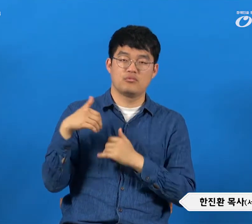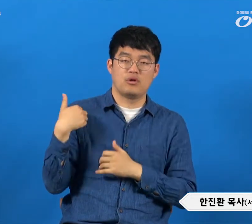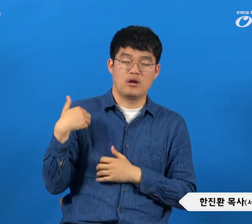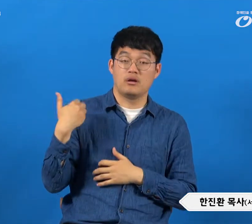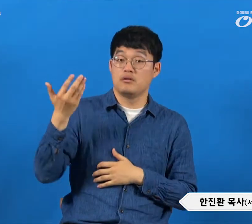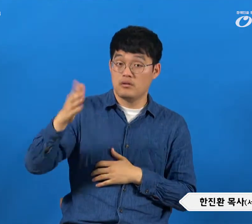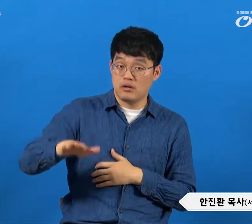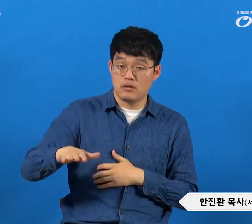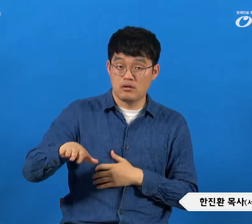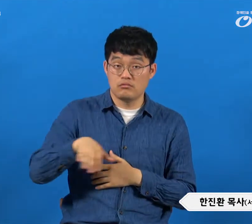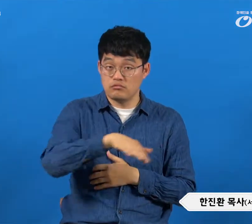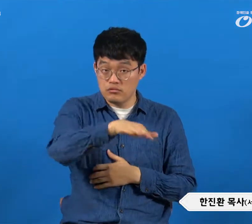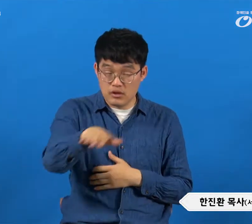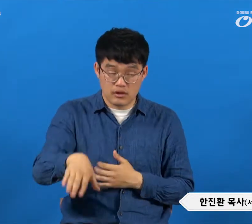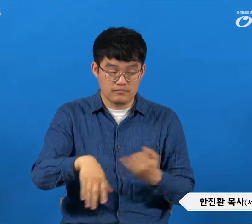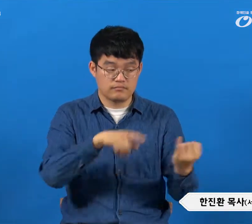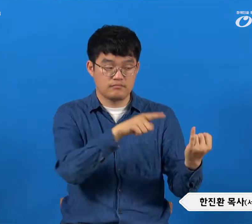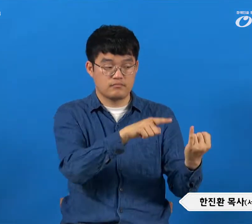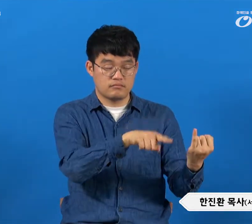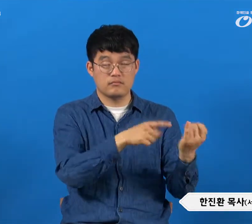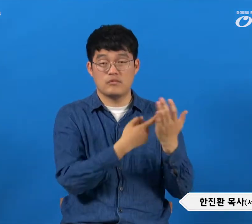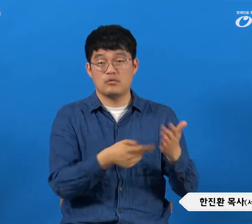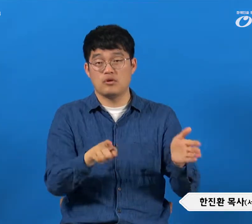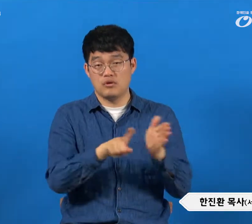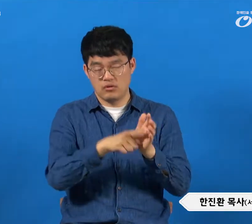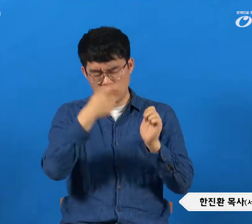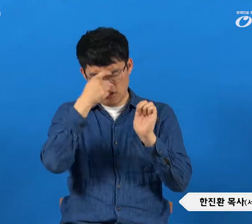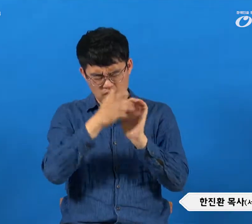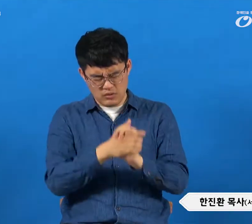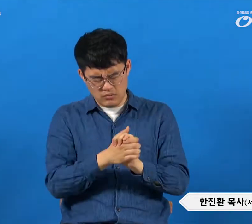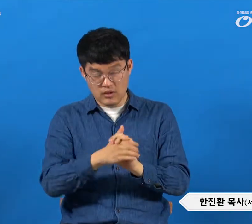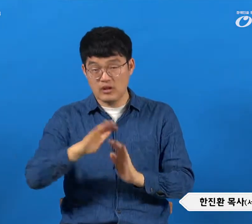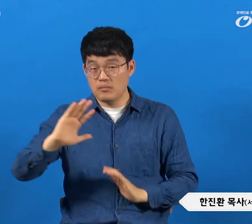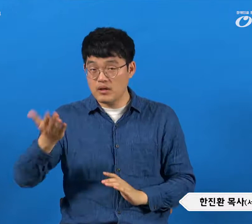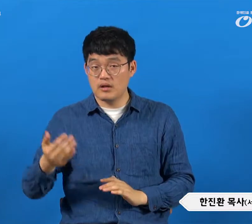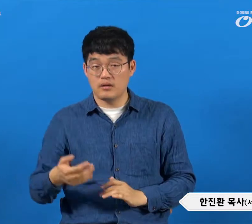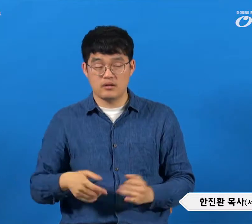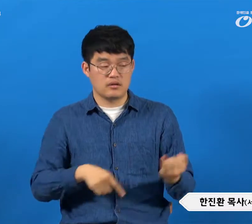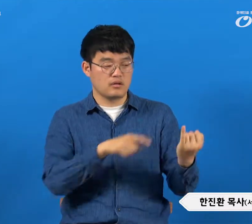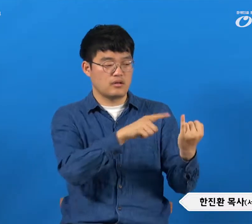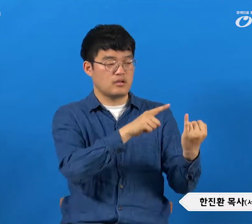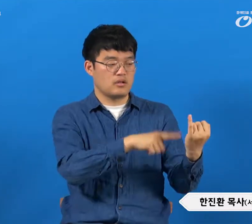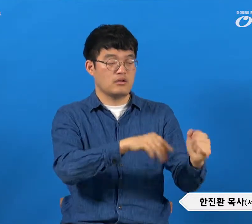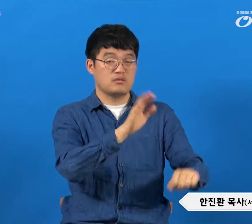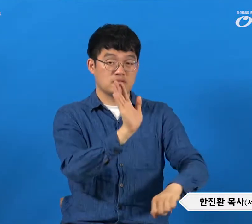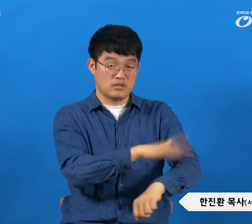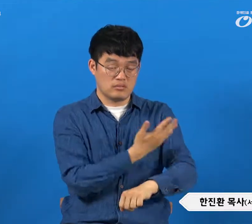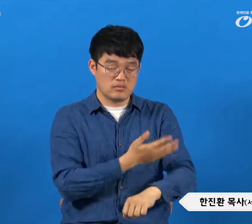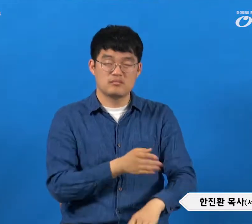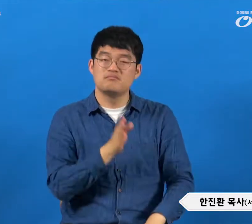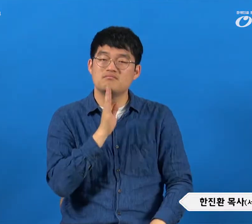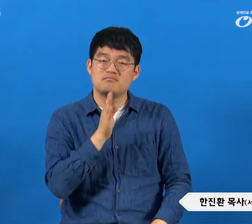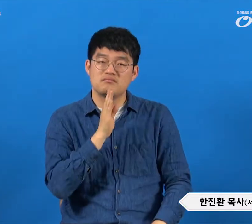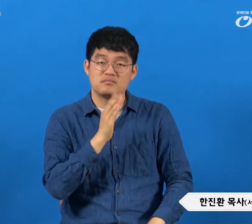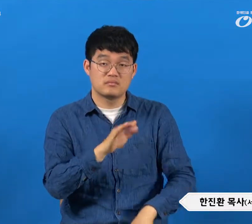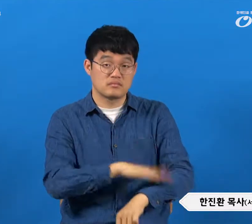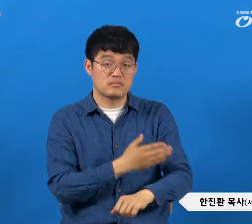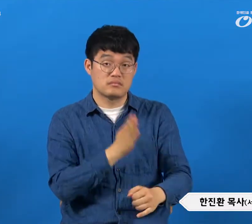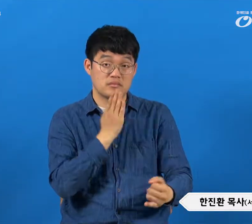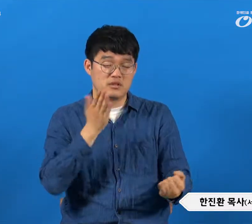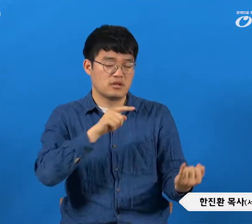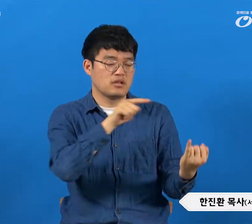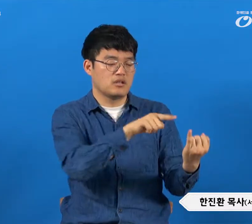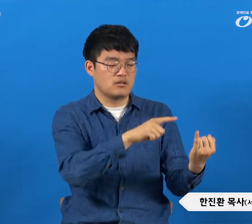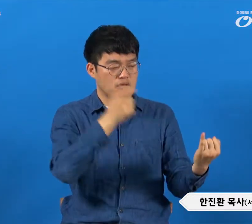우리가 대통령을 위해서 기도해야 되겠습니다. 뭐 잘못한 거 그거는 누가 더 이상 말할 필요도 없고, 그